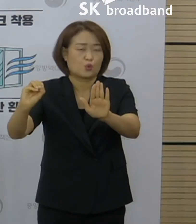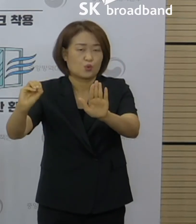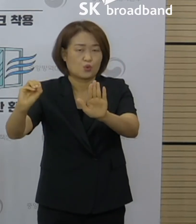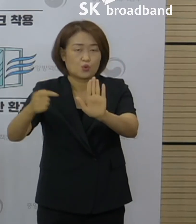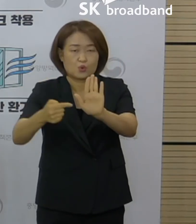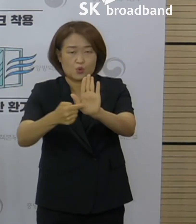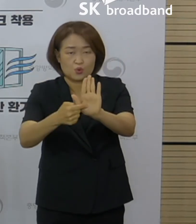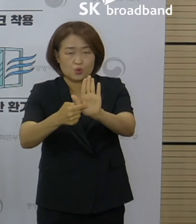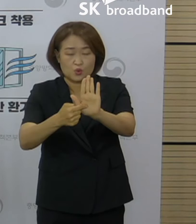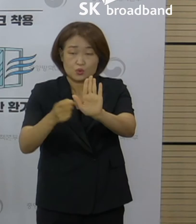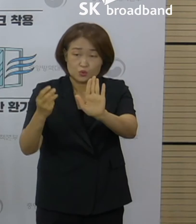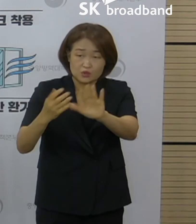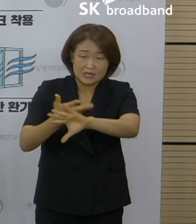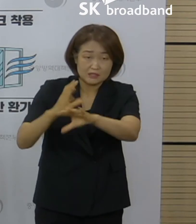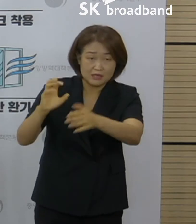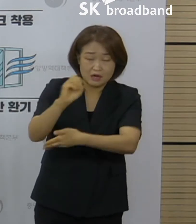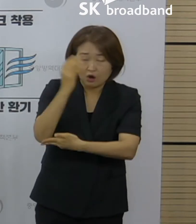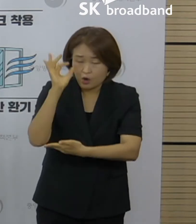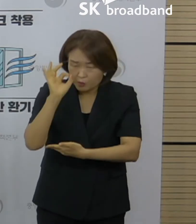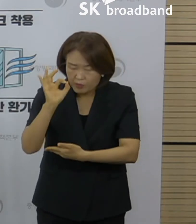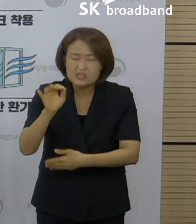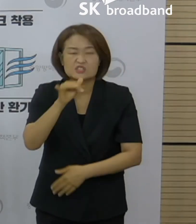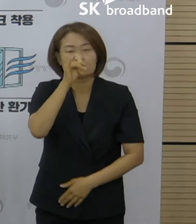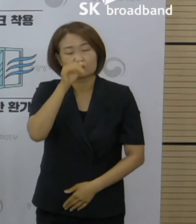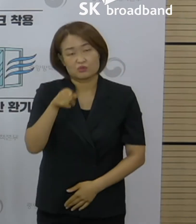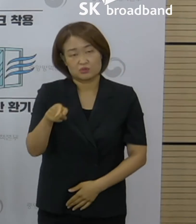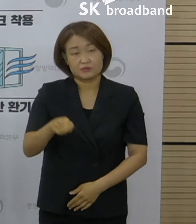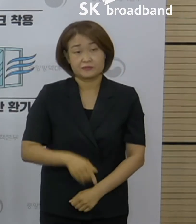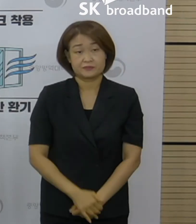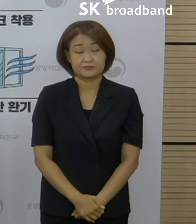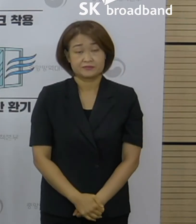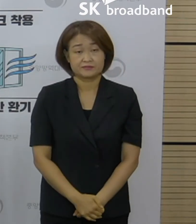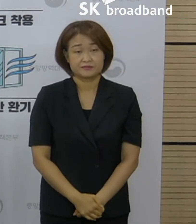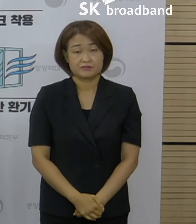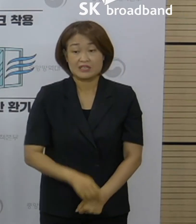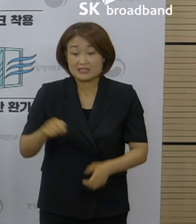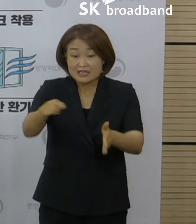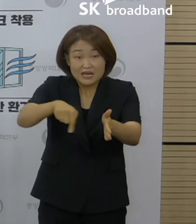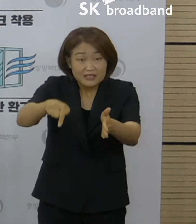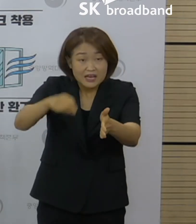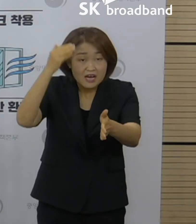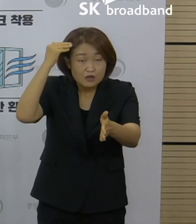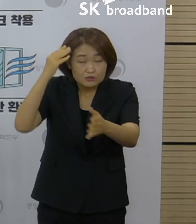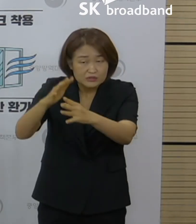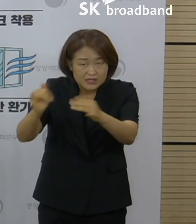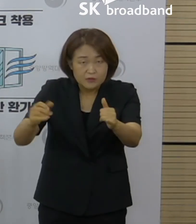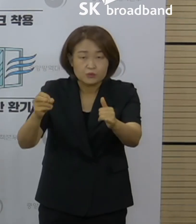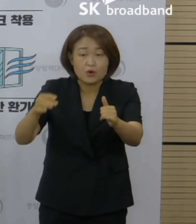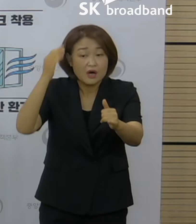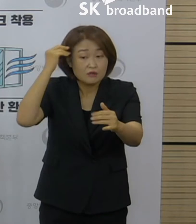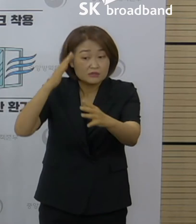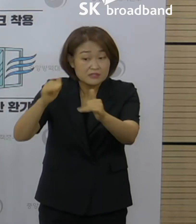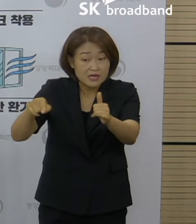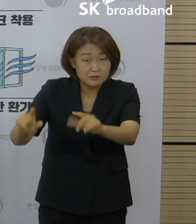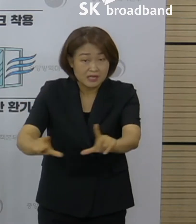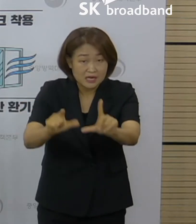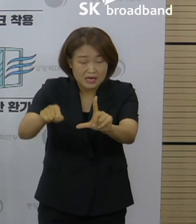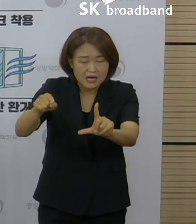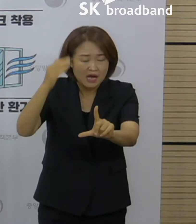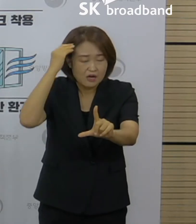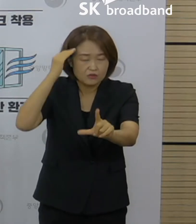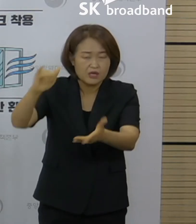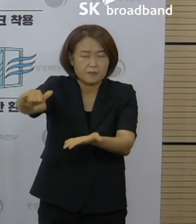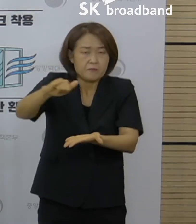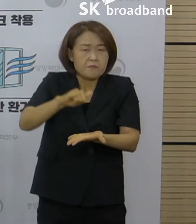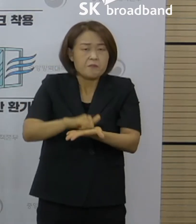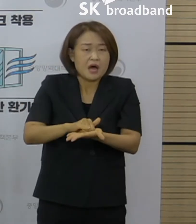외신을 통해서 보면 확인이 되기 때문에 주로 거기에 있는 우리 교민들 또 국내로 다시 입국하는 경우 확진자가